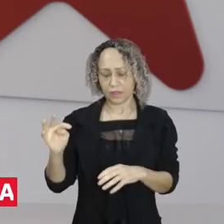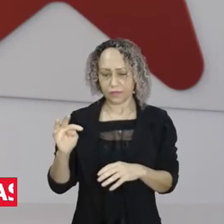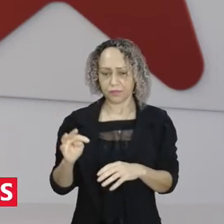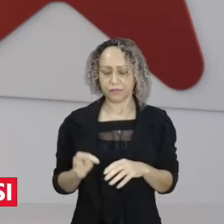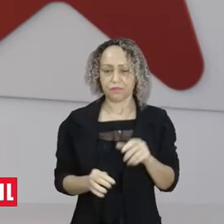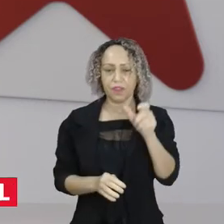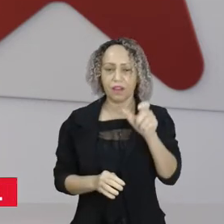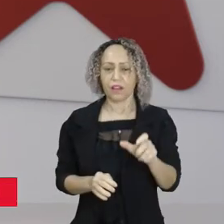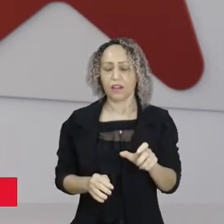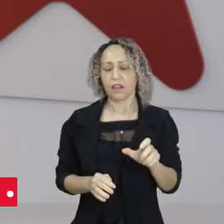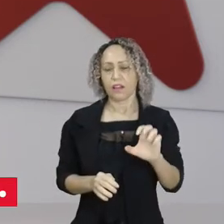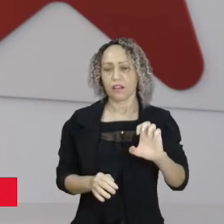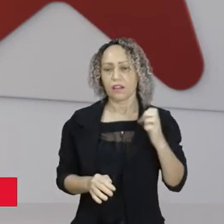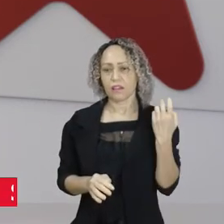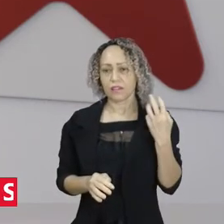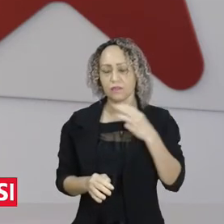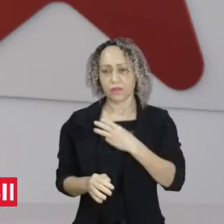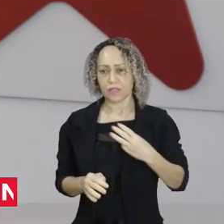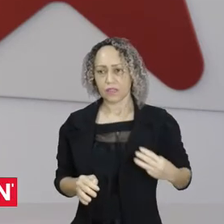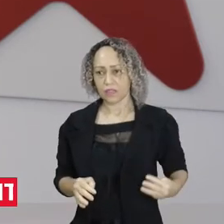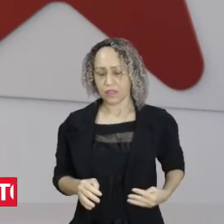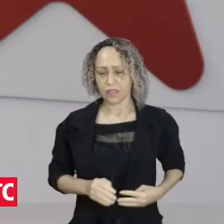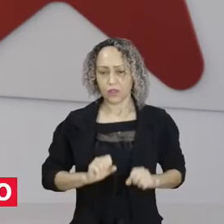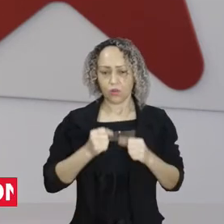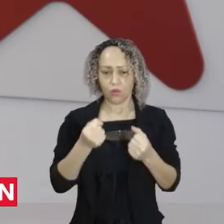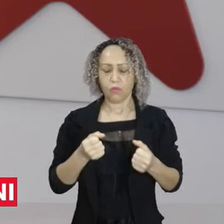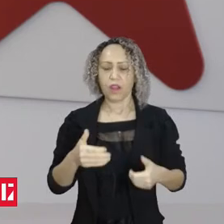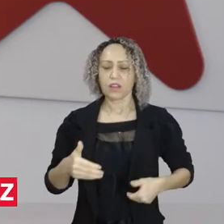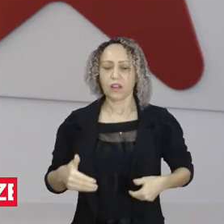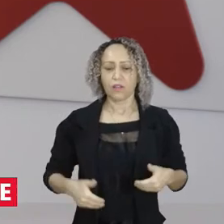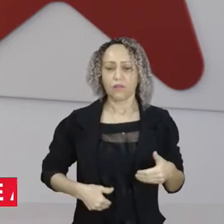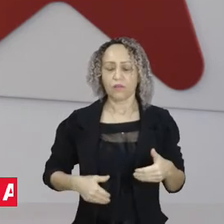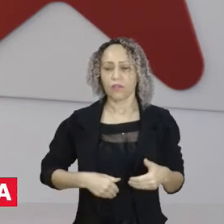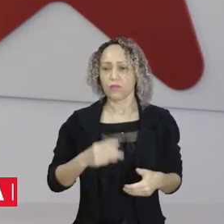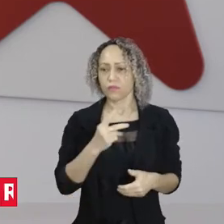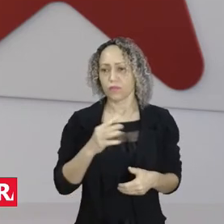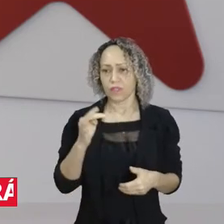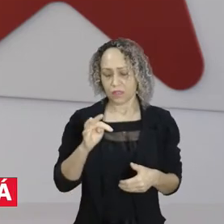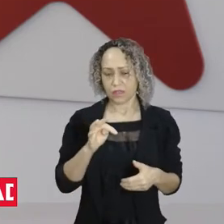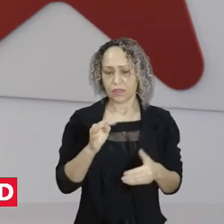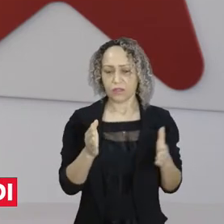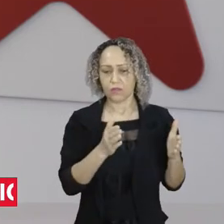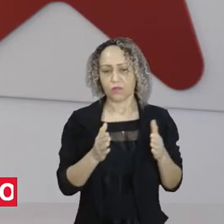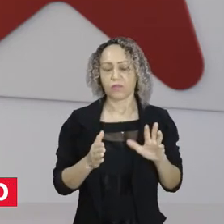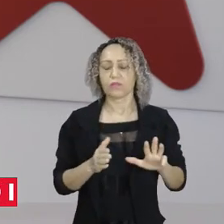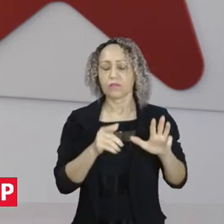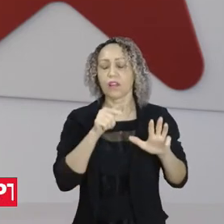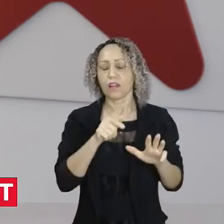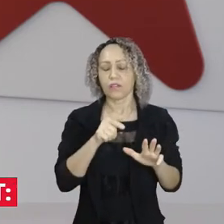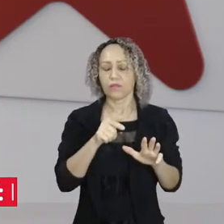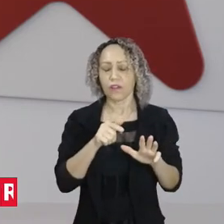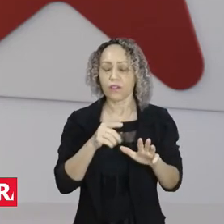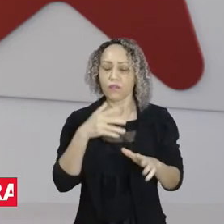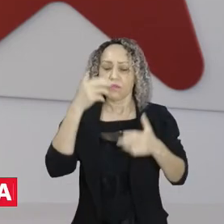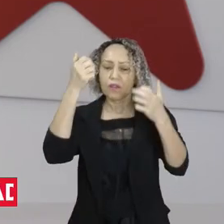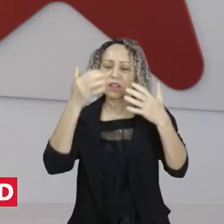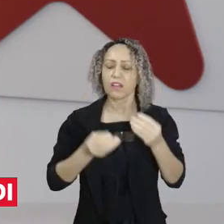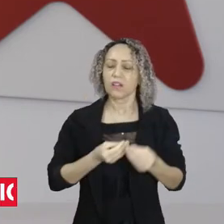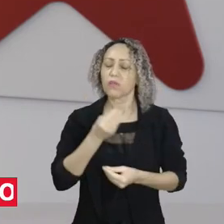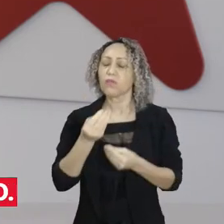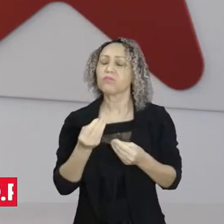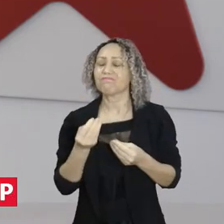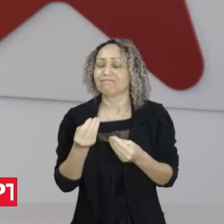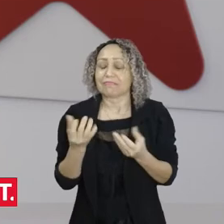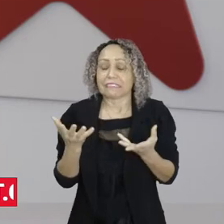Campelo, vai falar sobre as falhas no Auxílio Brasil e como a medida é insuficiente para combater a fome e a miséria.